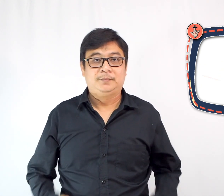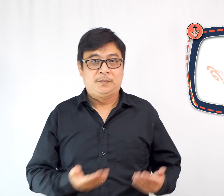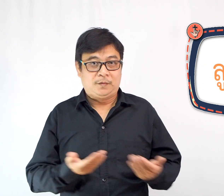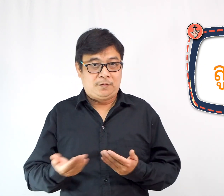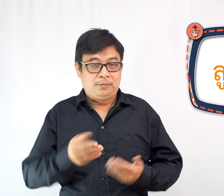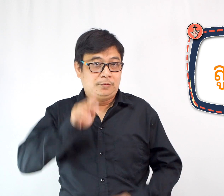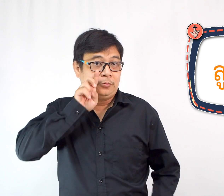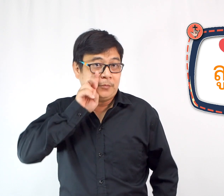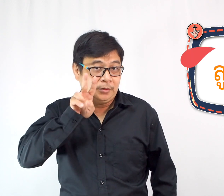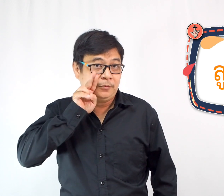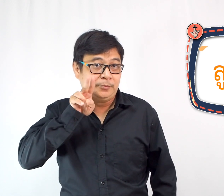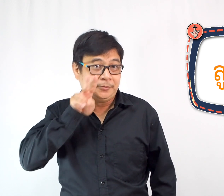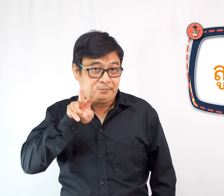ลูกแฝด